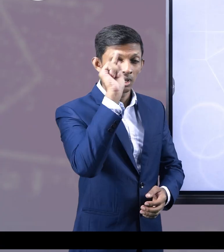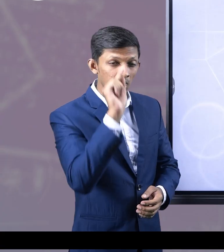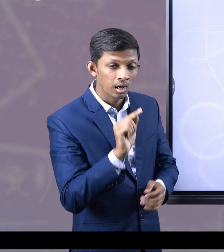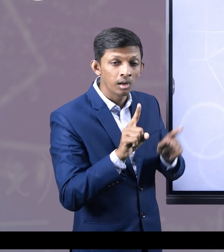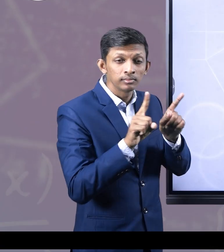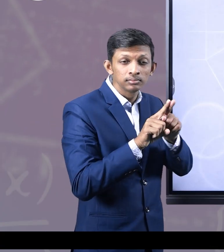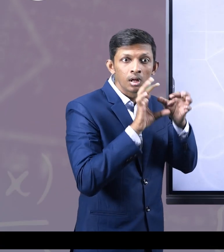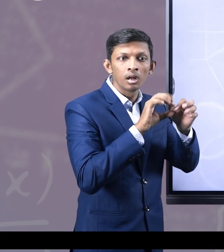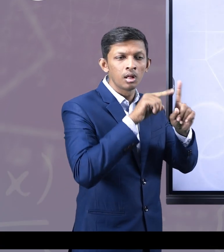कोनांचे गुणधर्म.